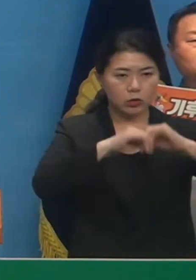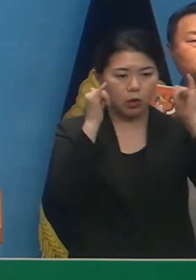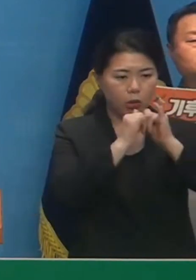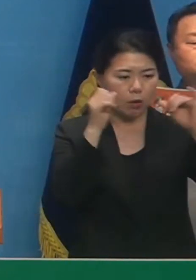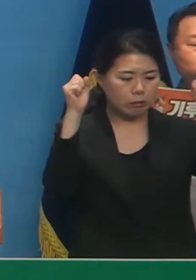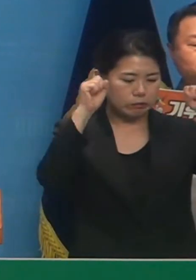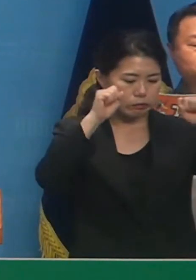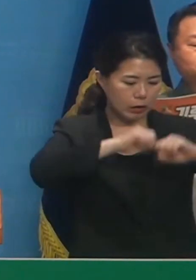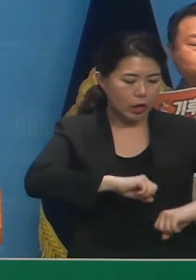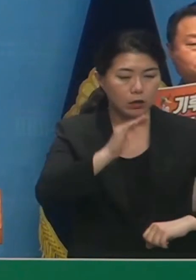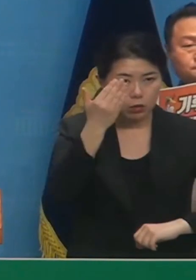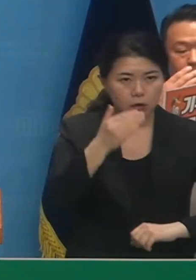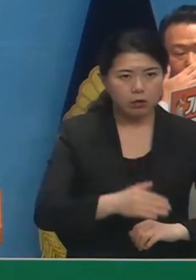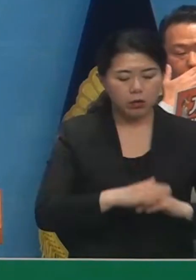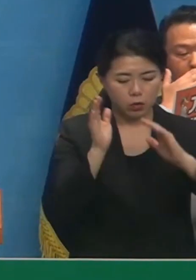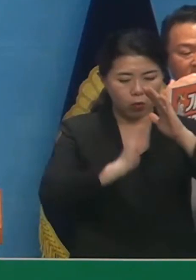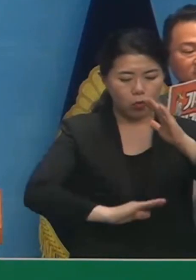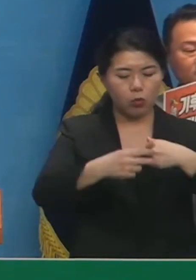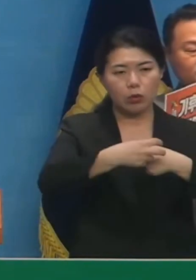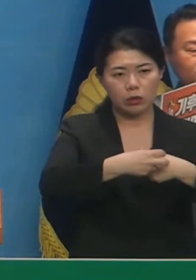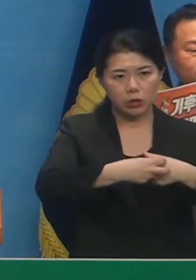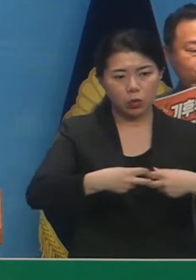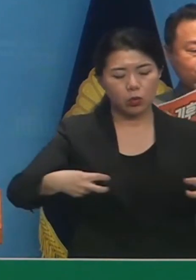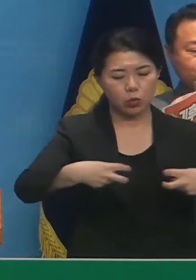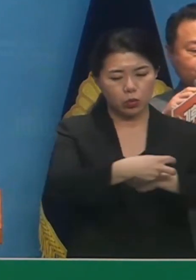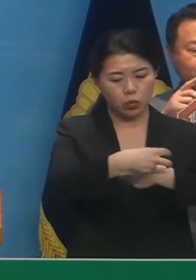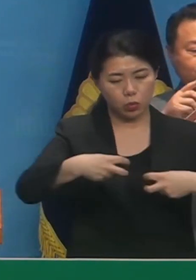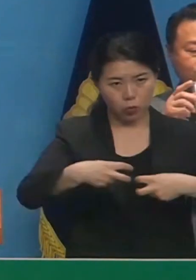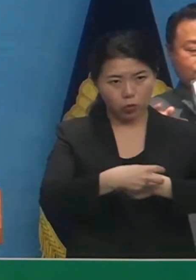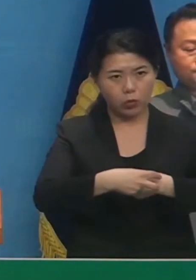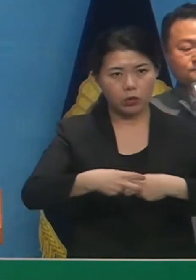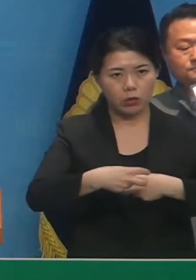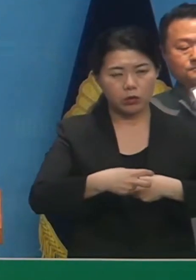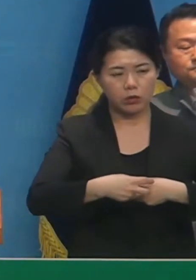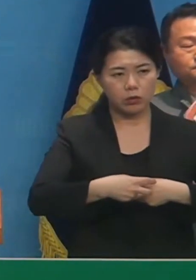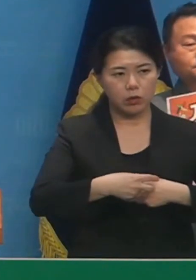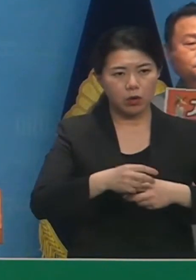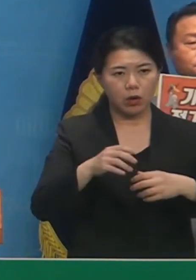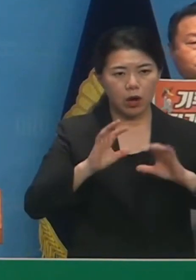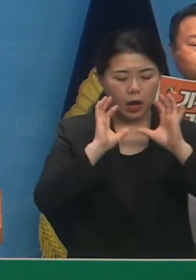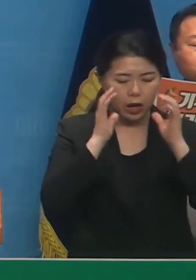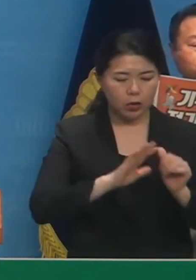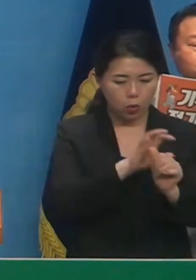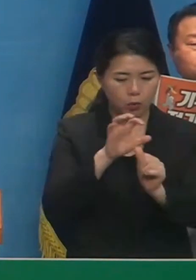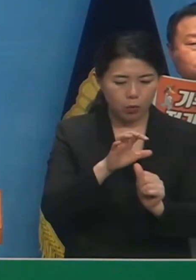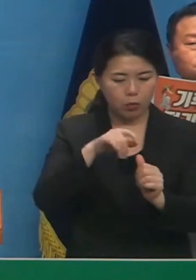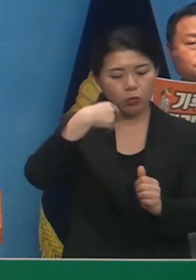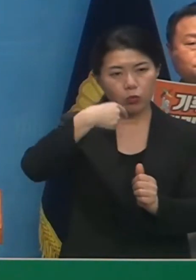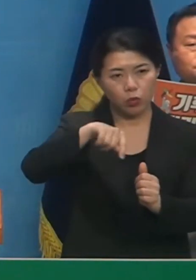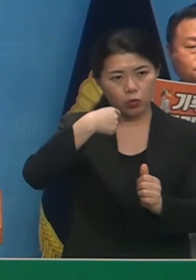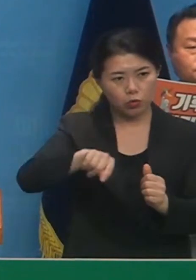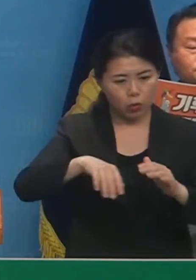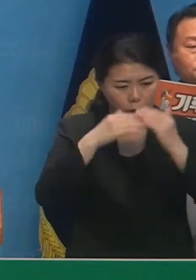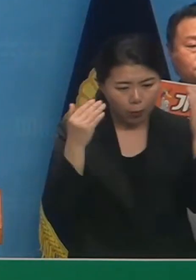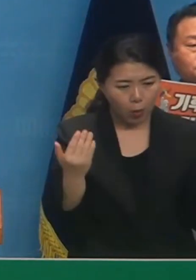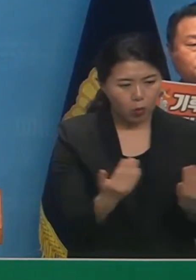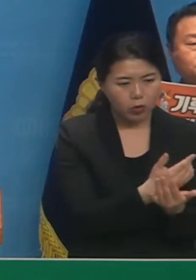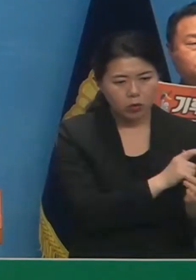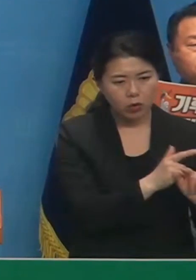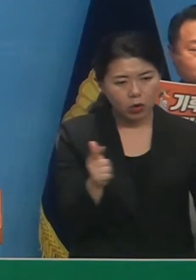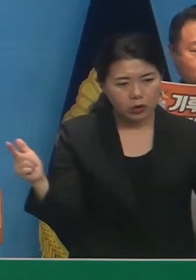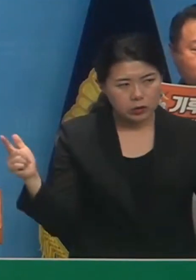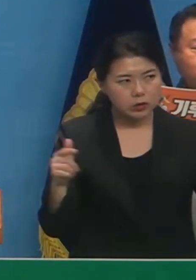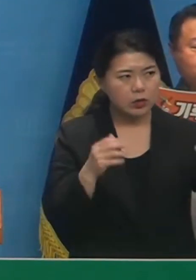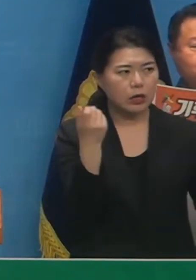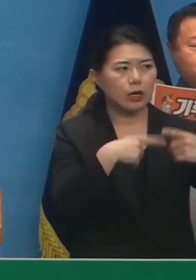붕괴합니다. 공공의료, 교통, 돌봄, 교육, 모든 것이 함께